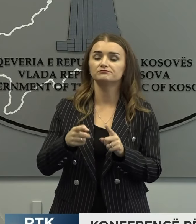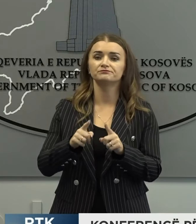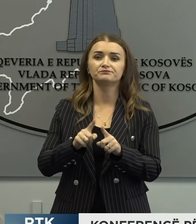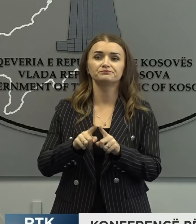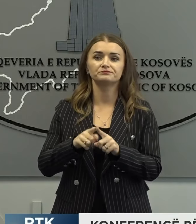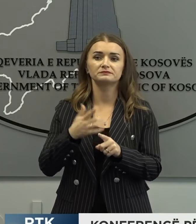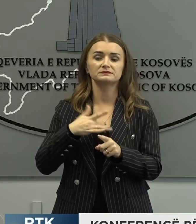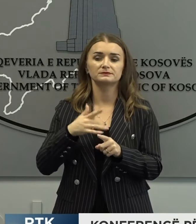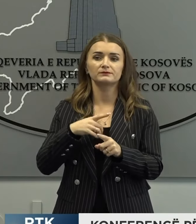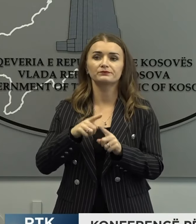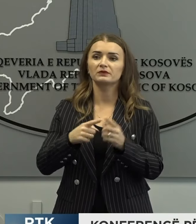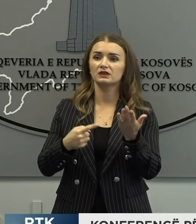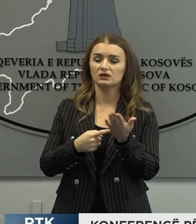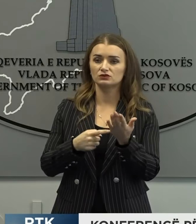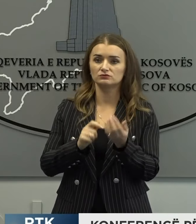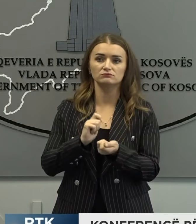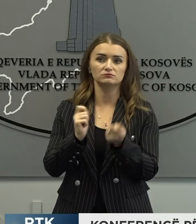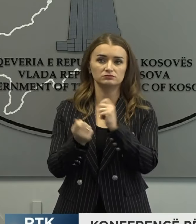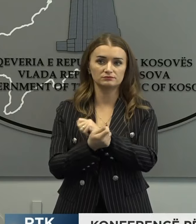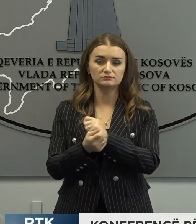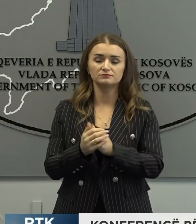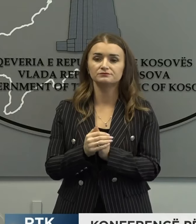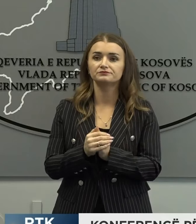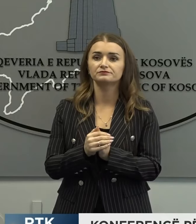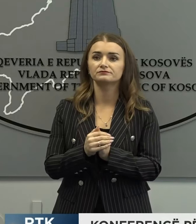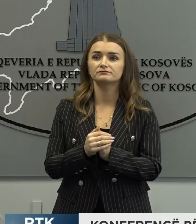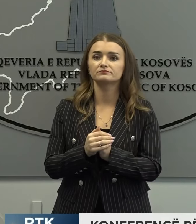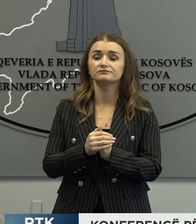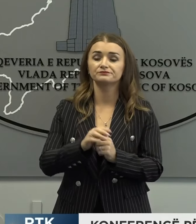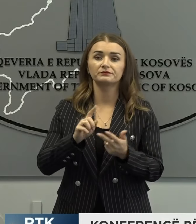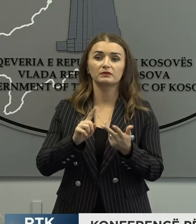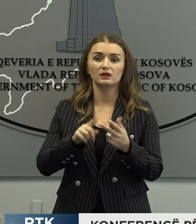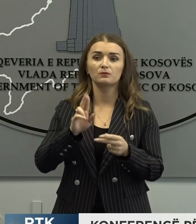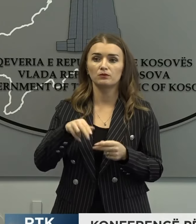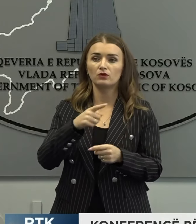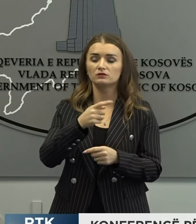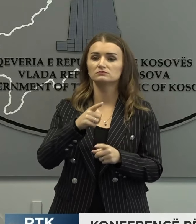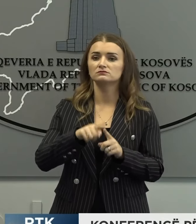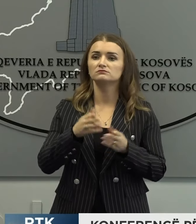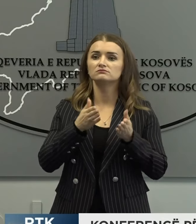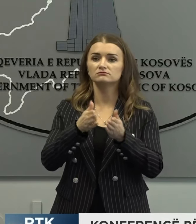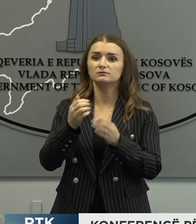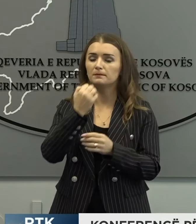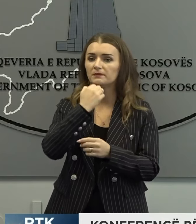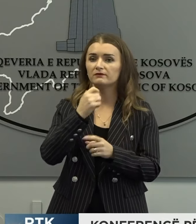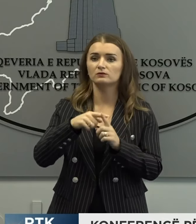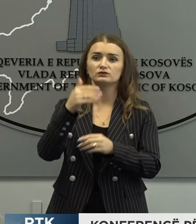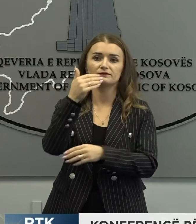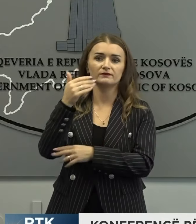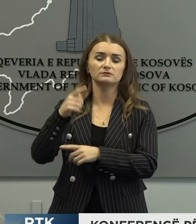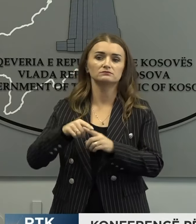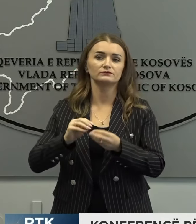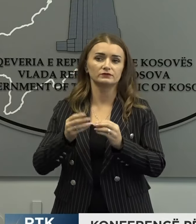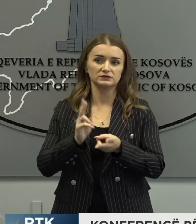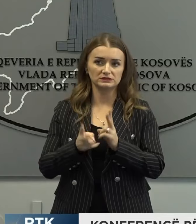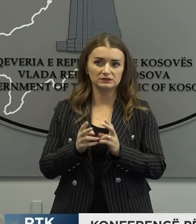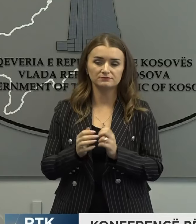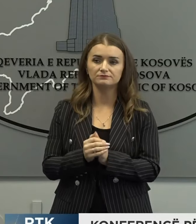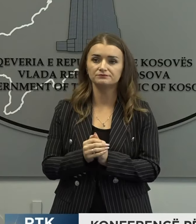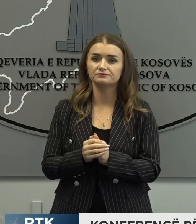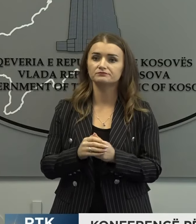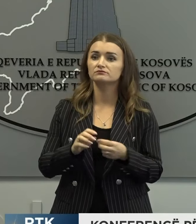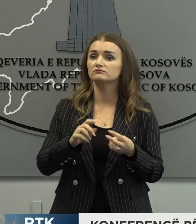dhe digitalizimin, fusha 3 ka dhe me zhvillimin e sektorit privat dhe mjedisin e të bërit biznes, e 4 ta miret me